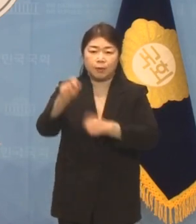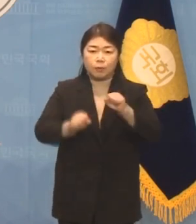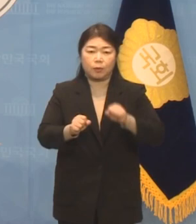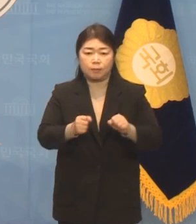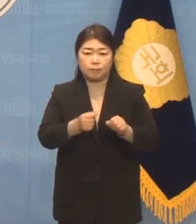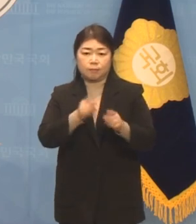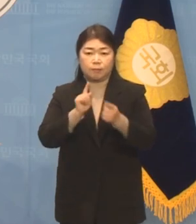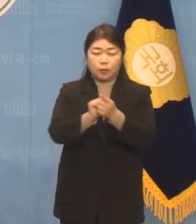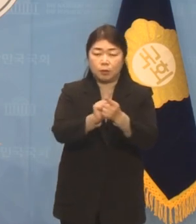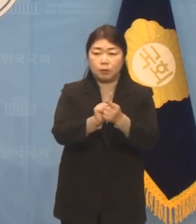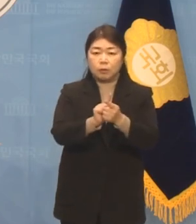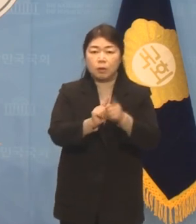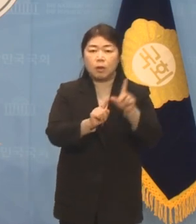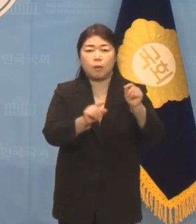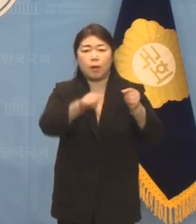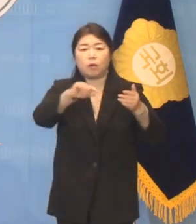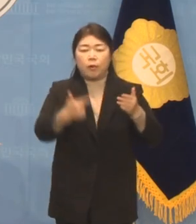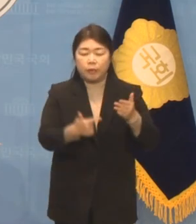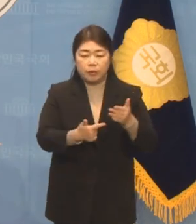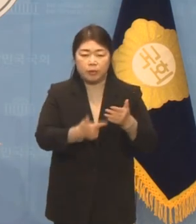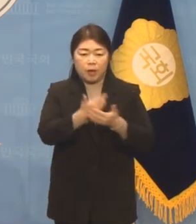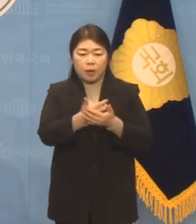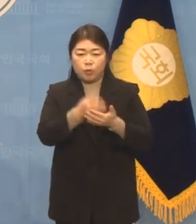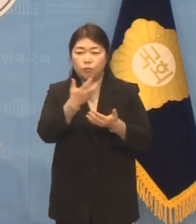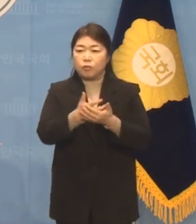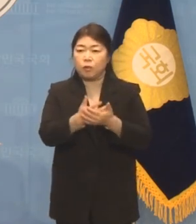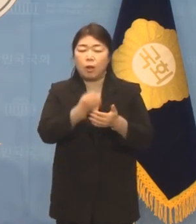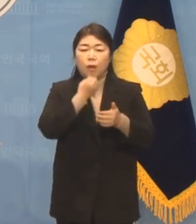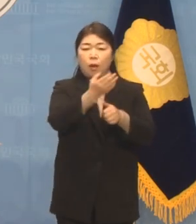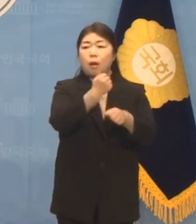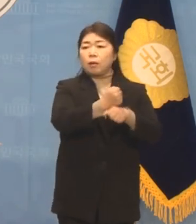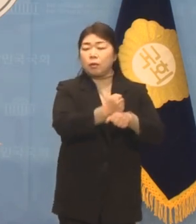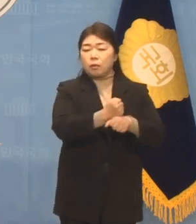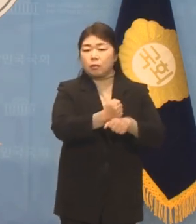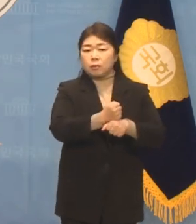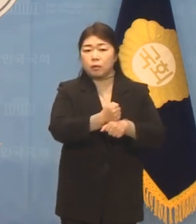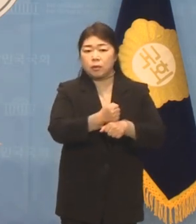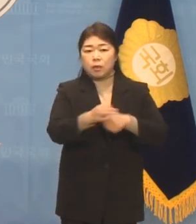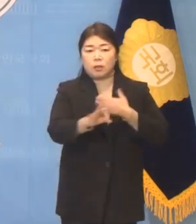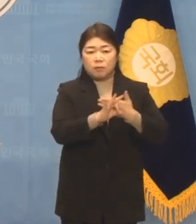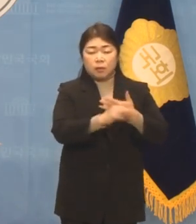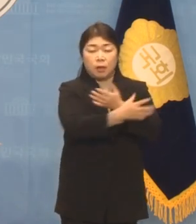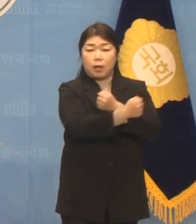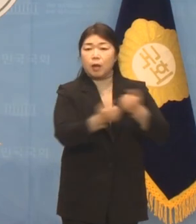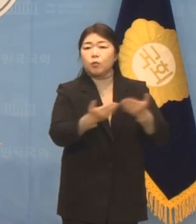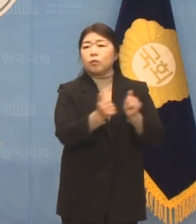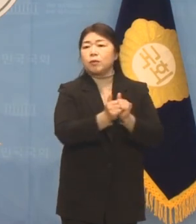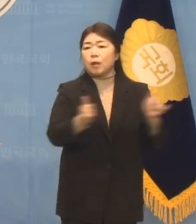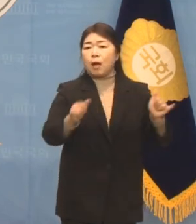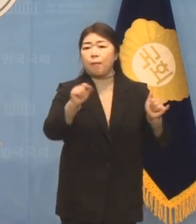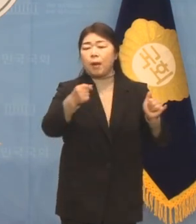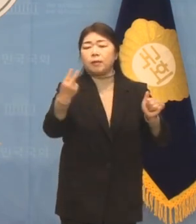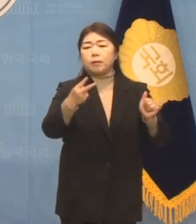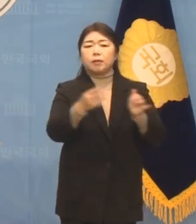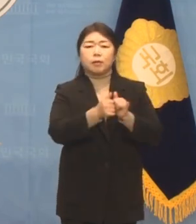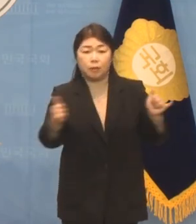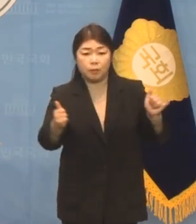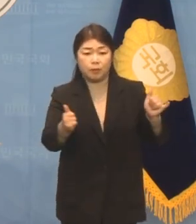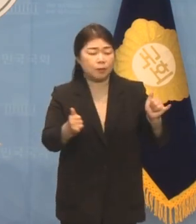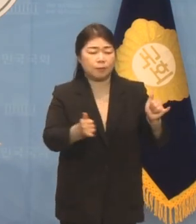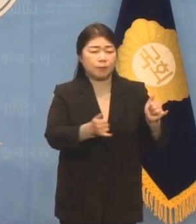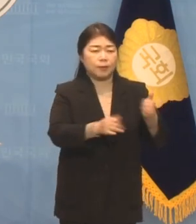1만여 건의 내부 문건을 폭로해서 이마트 비정규직 노동자 1만 2천 명의